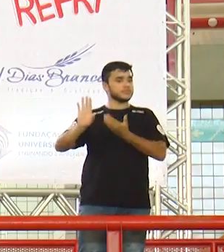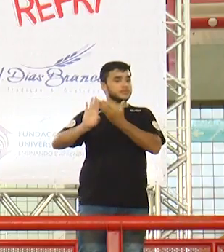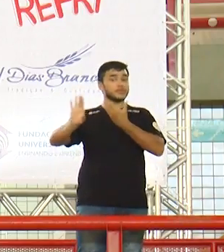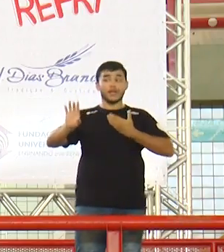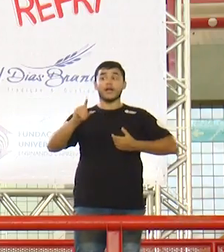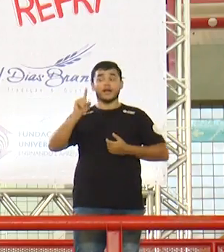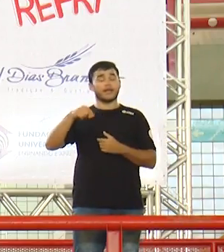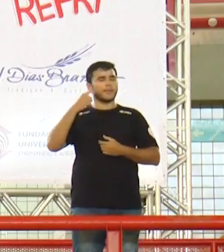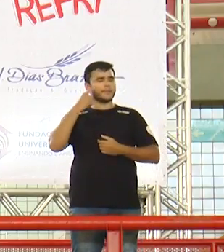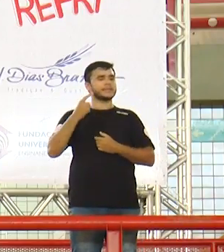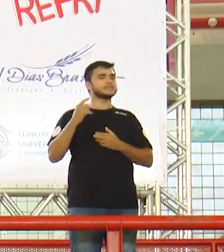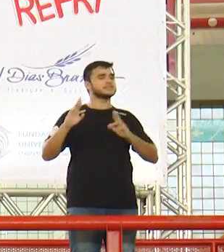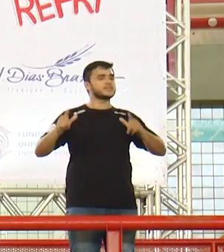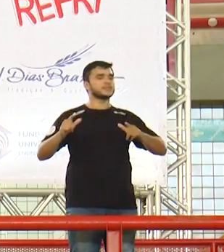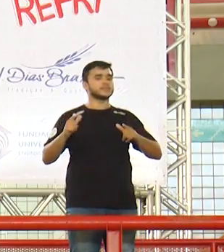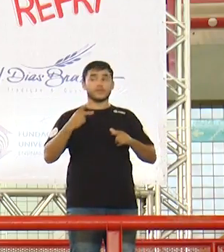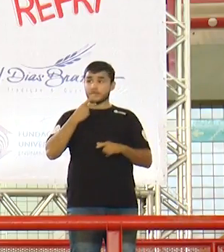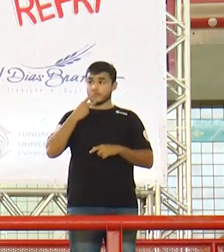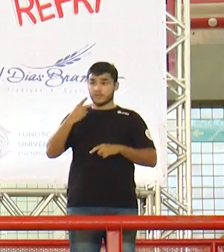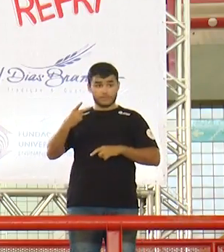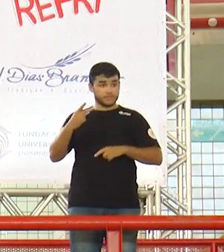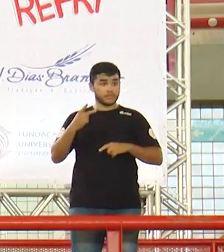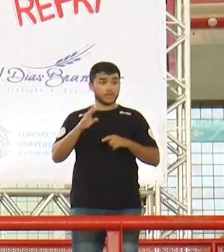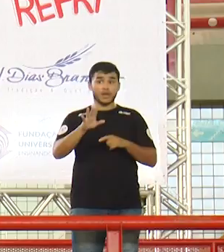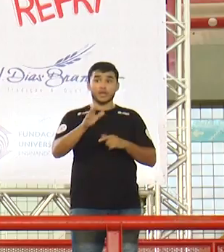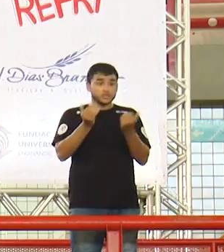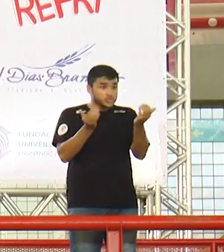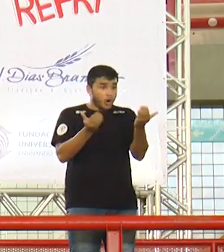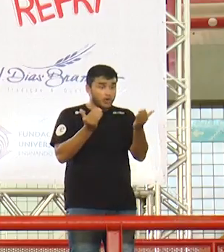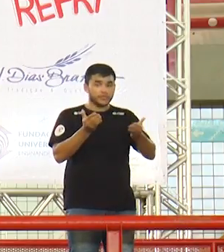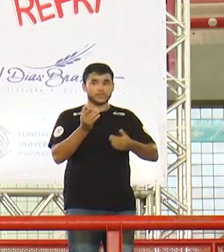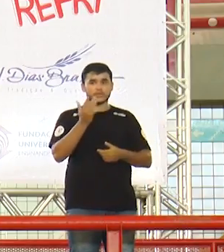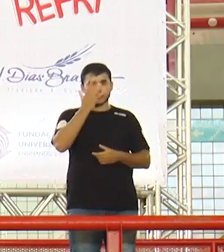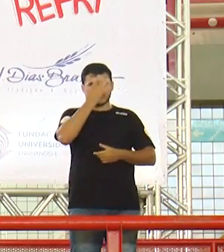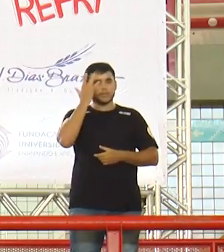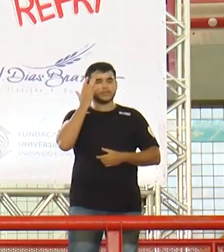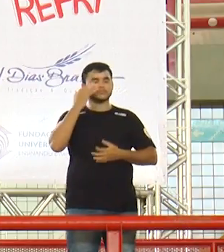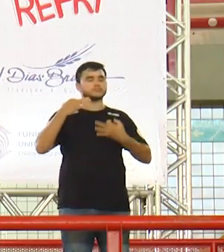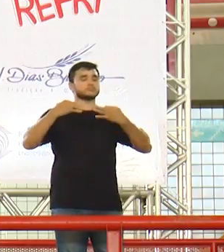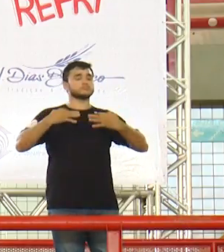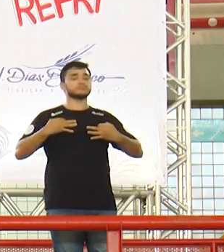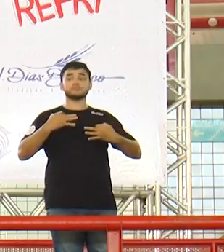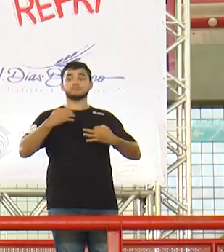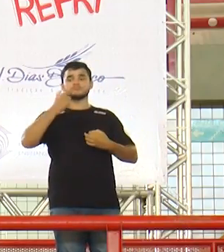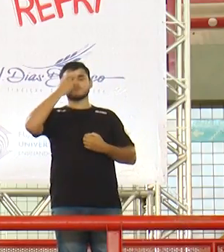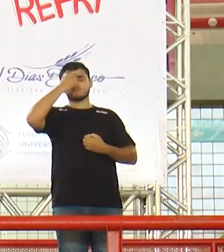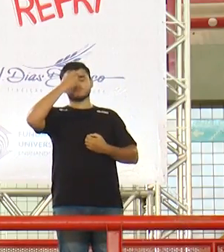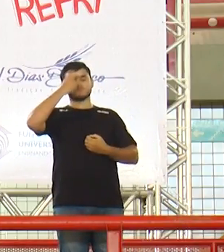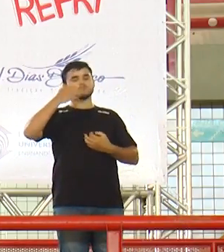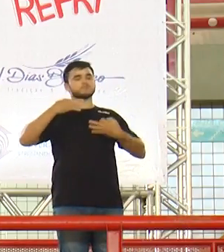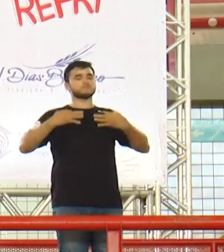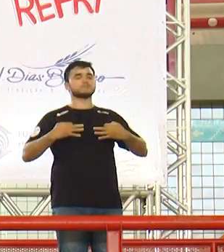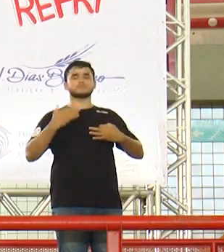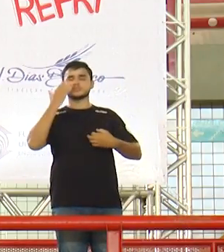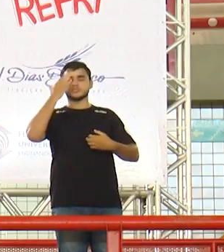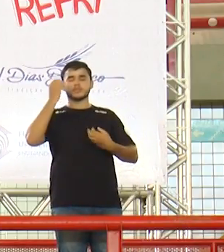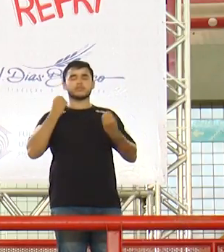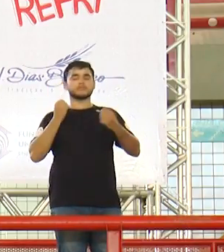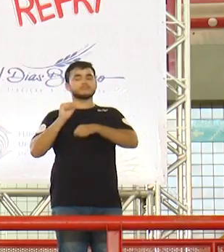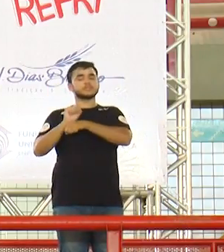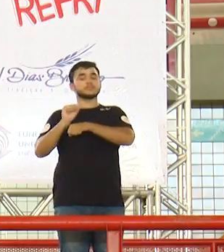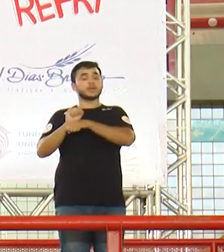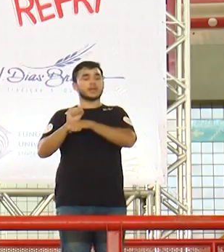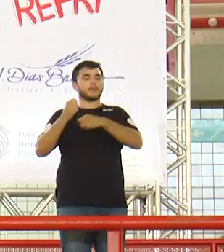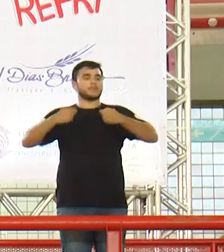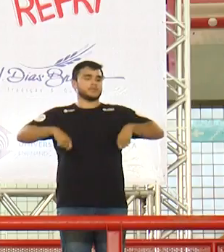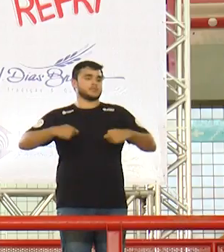Essa é a diferença entre a juventude e a maturidade. A maturidade sabe a beleza de